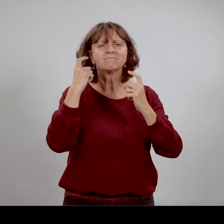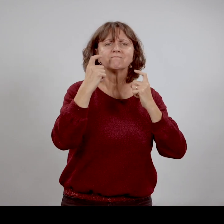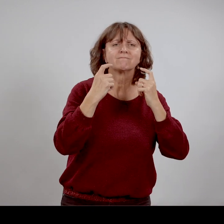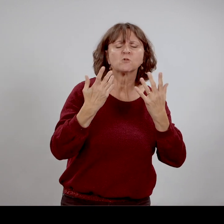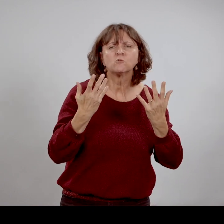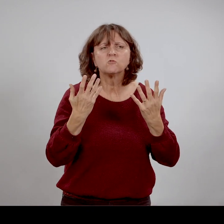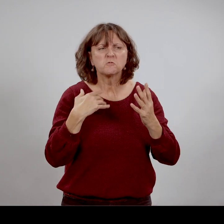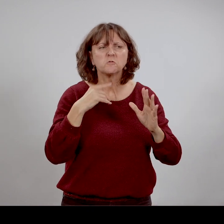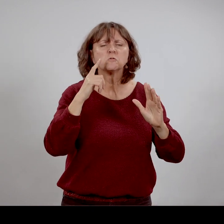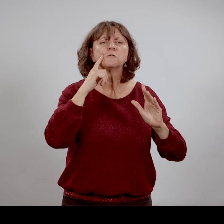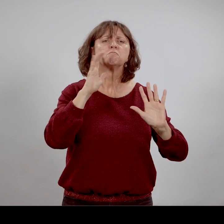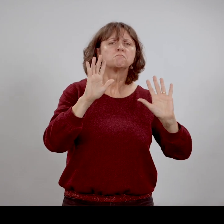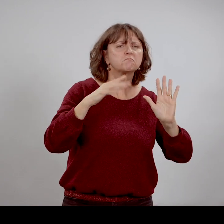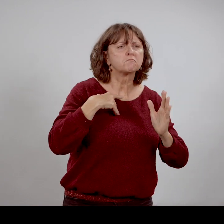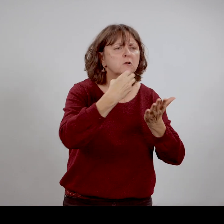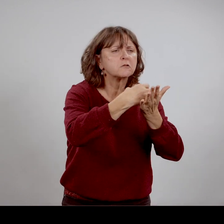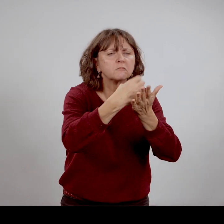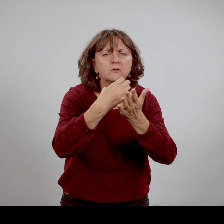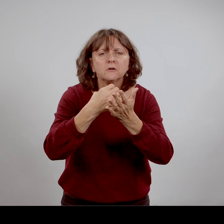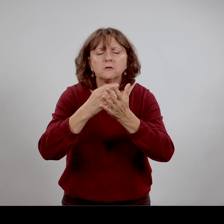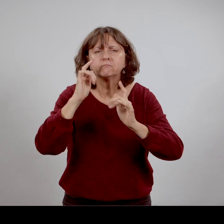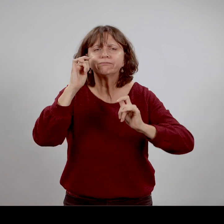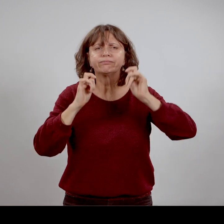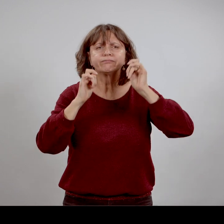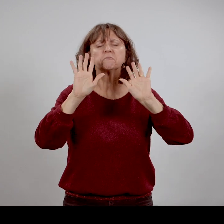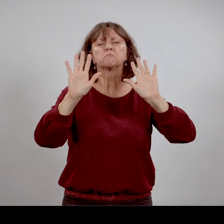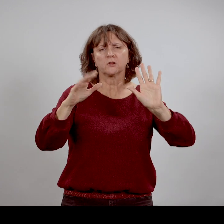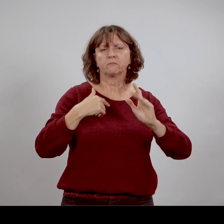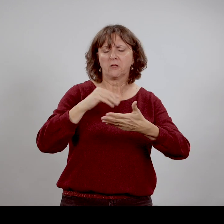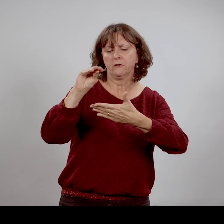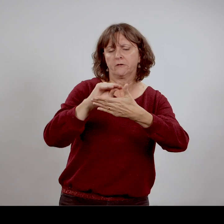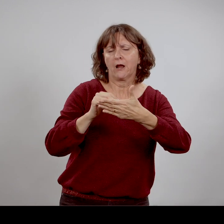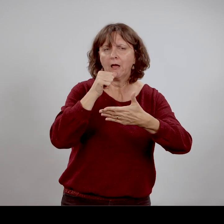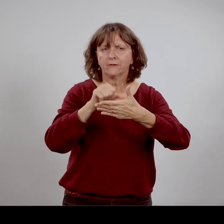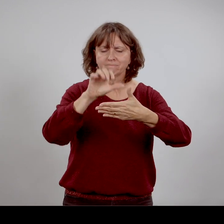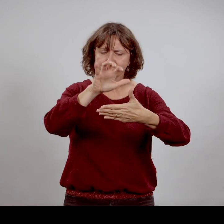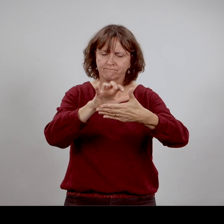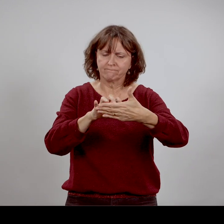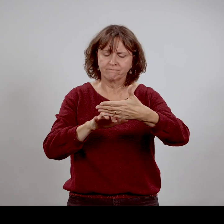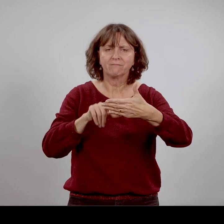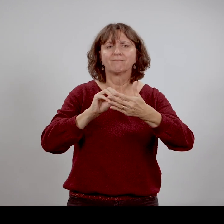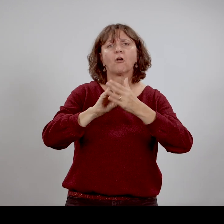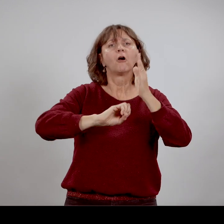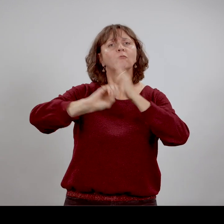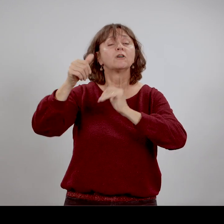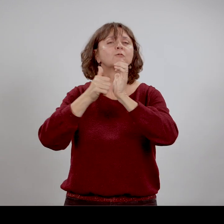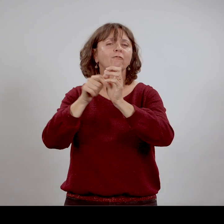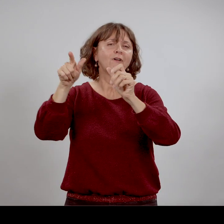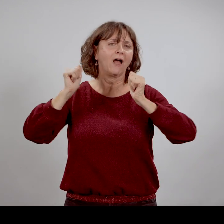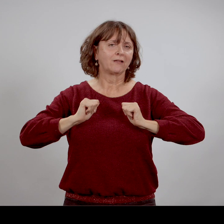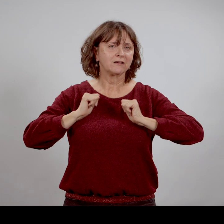se renseigna, puis, prudemment, il écriva une lettre à l'adresse indiquée sur